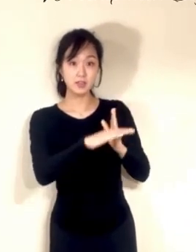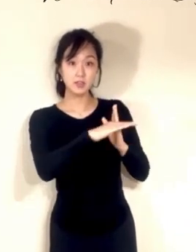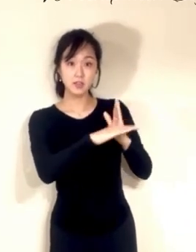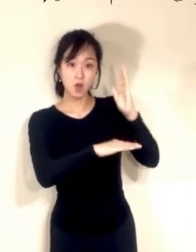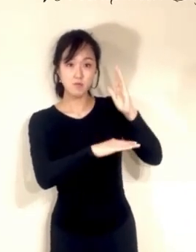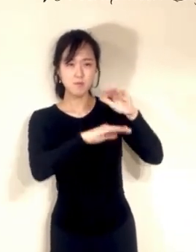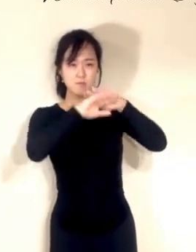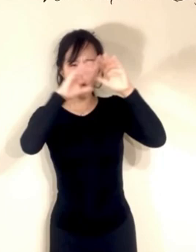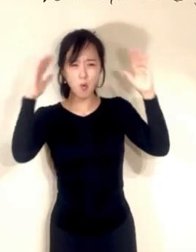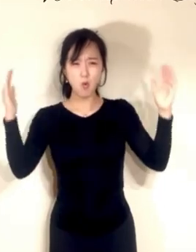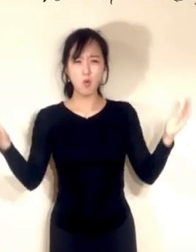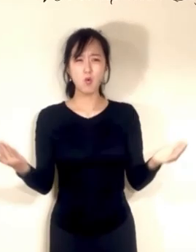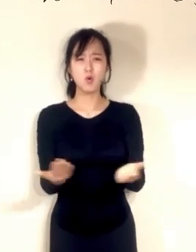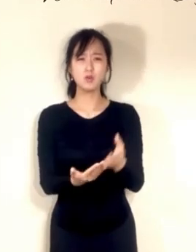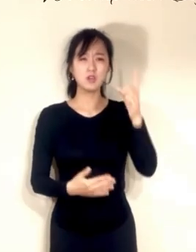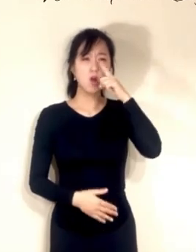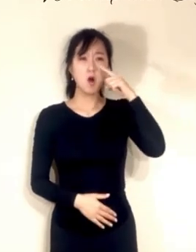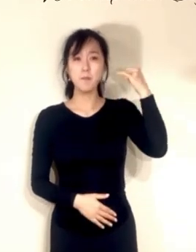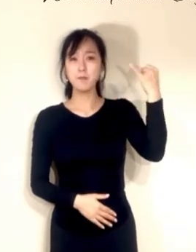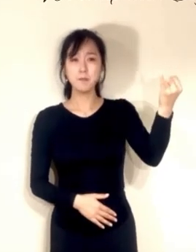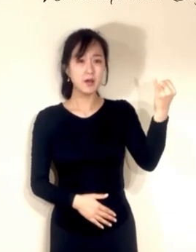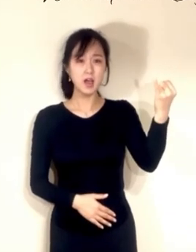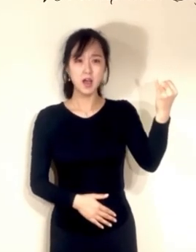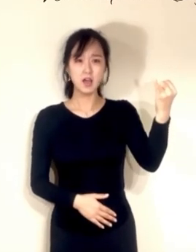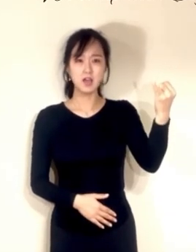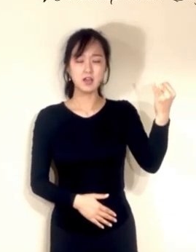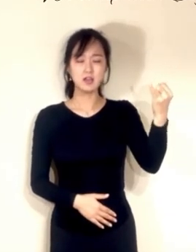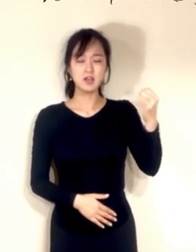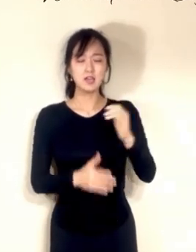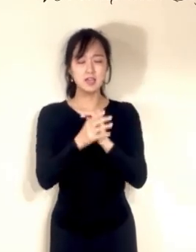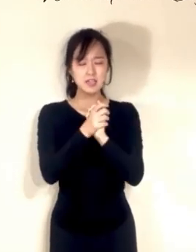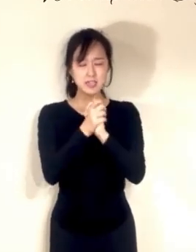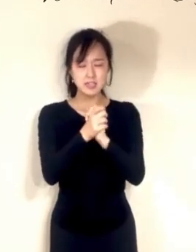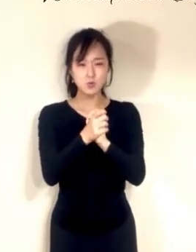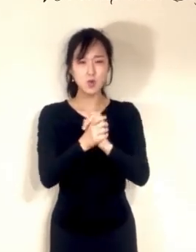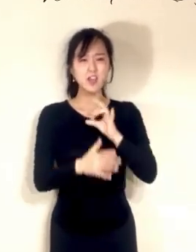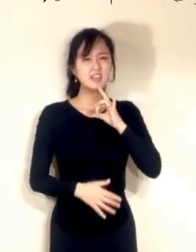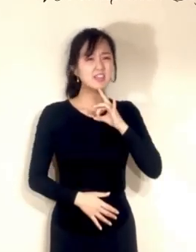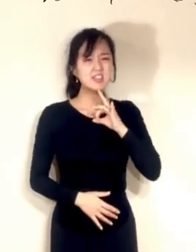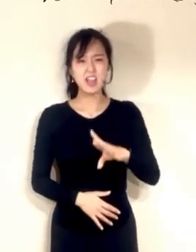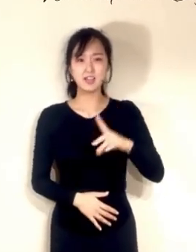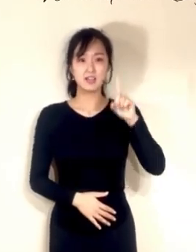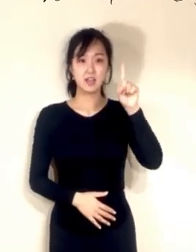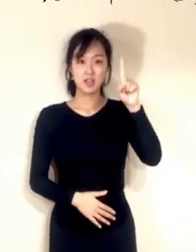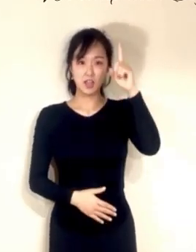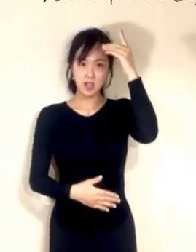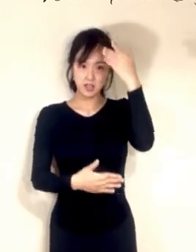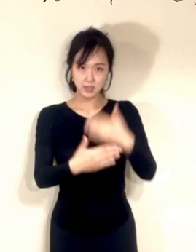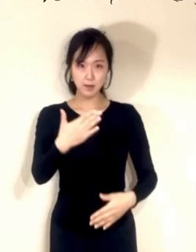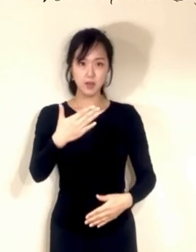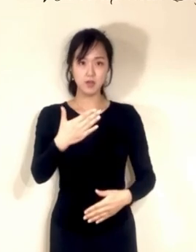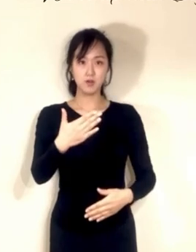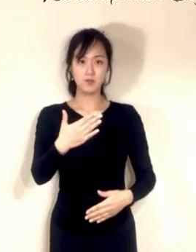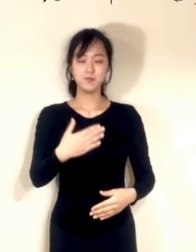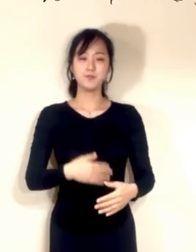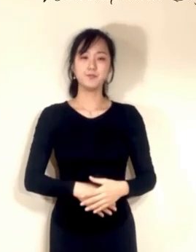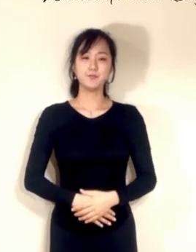넘은 모든 엄마들의 기도 제목은 딱 하나밖에 없습니다.